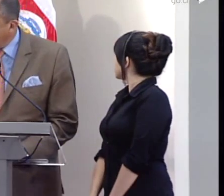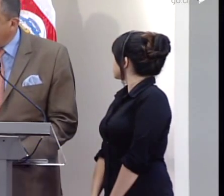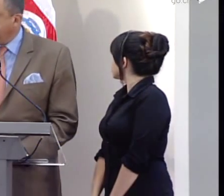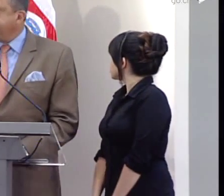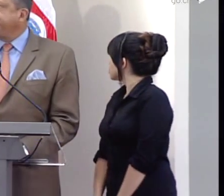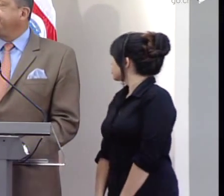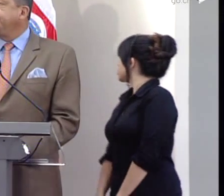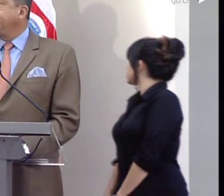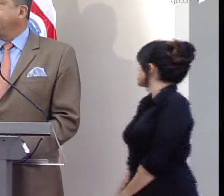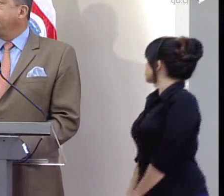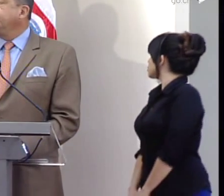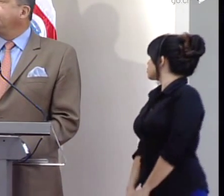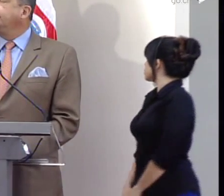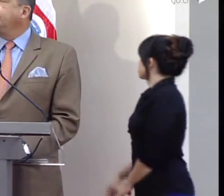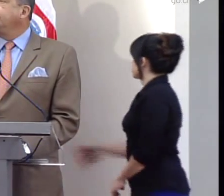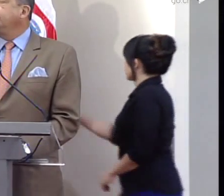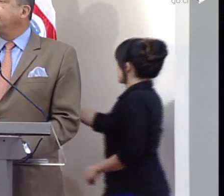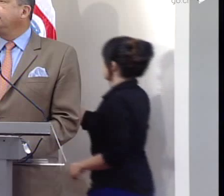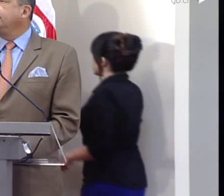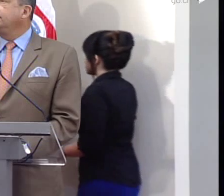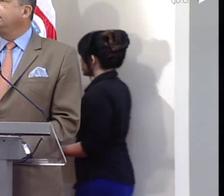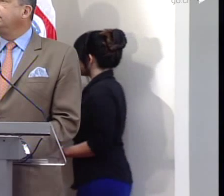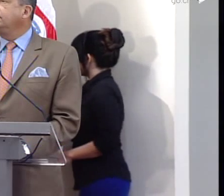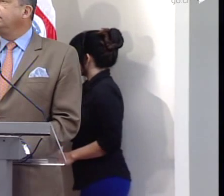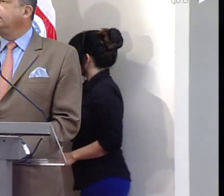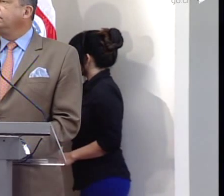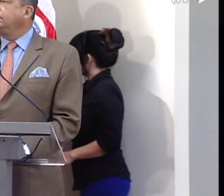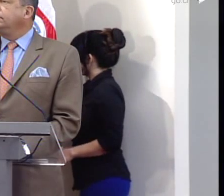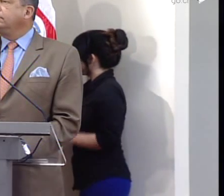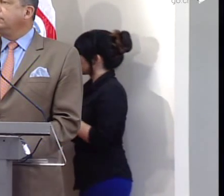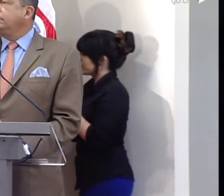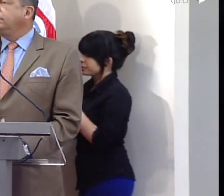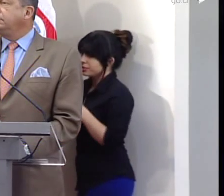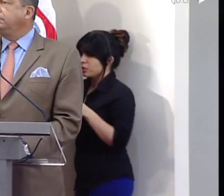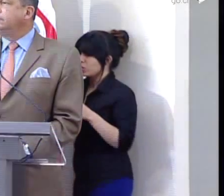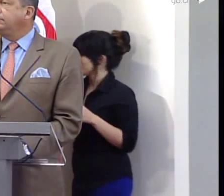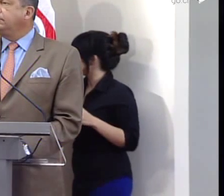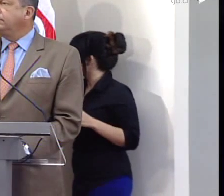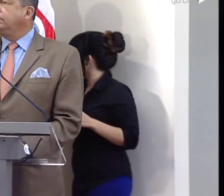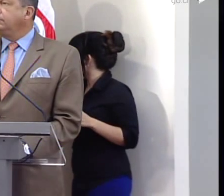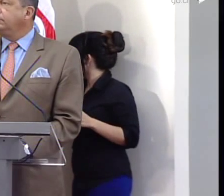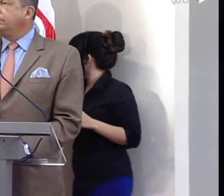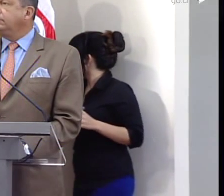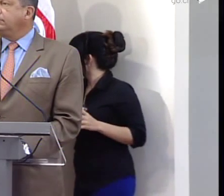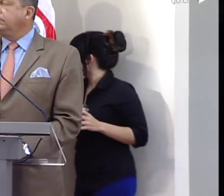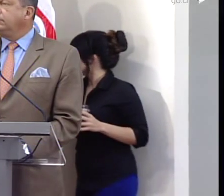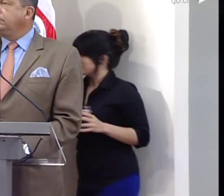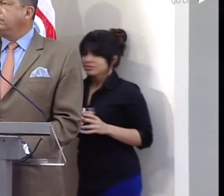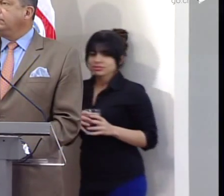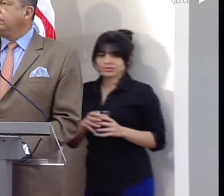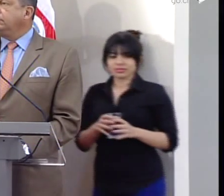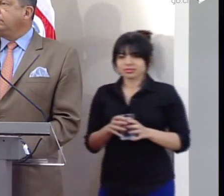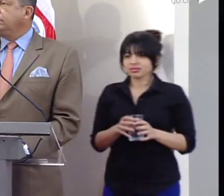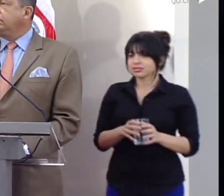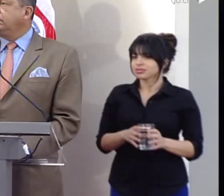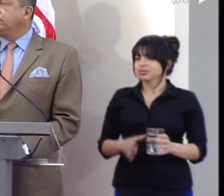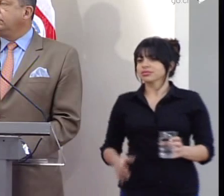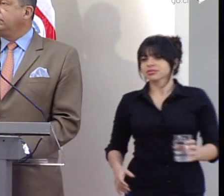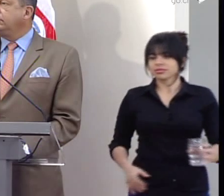Buenas tardes, Manuel. Presidente, de la explicación que usted nuevamente nos da y que es muy parecida a la que nos dio en la conferencia del